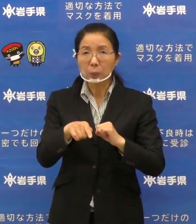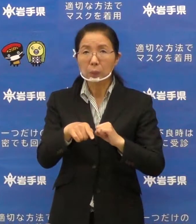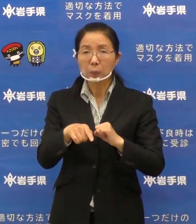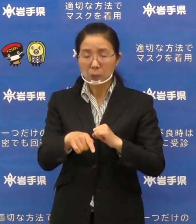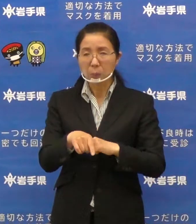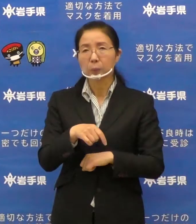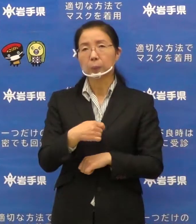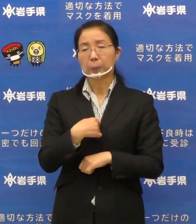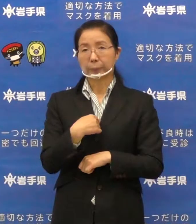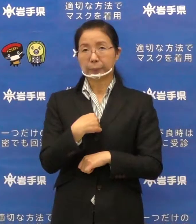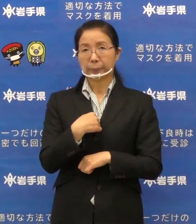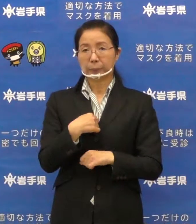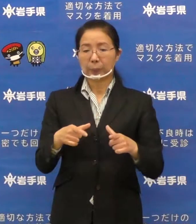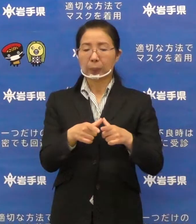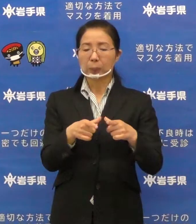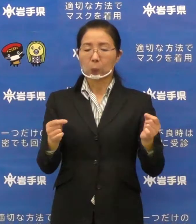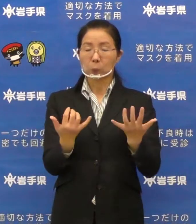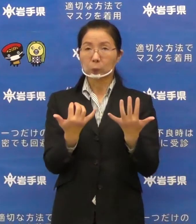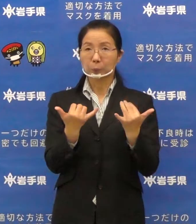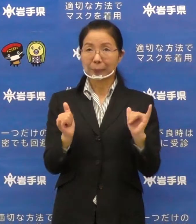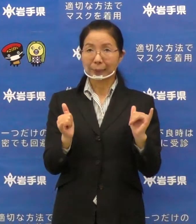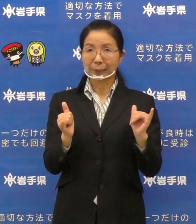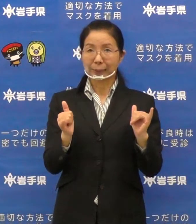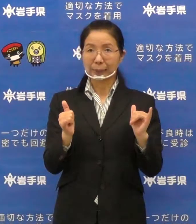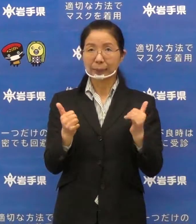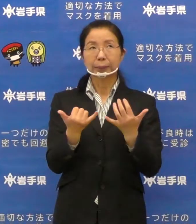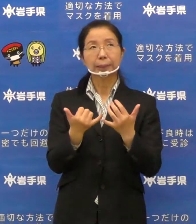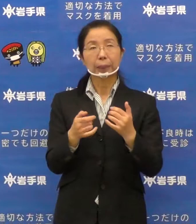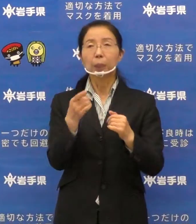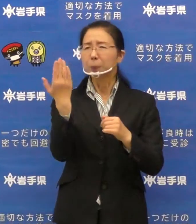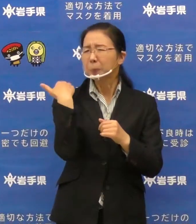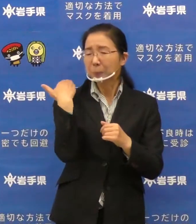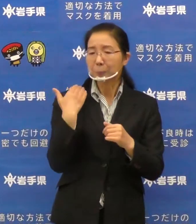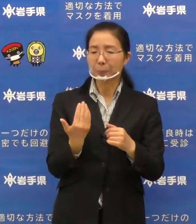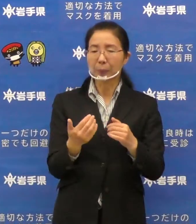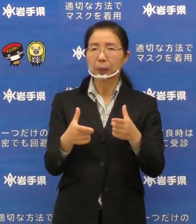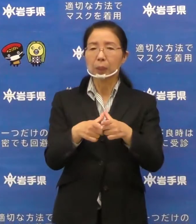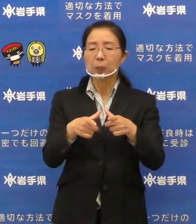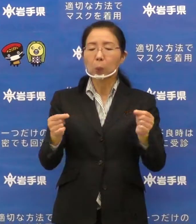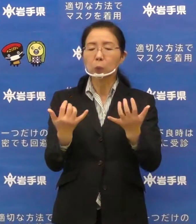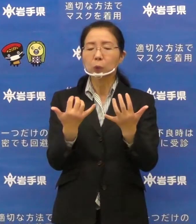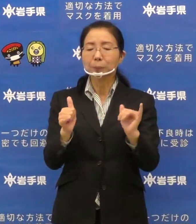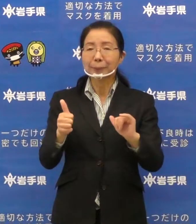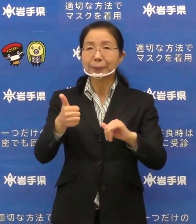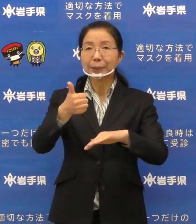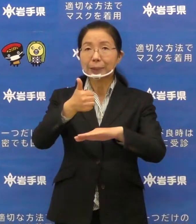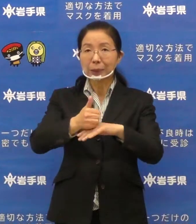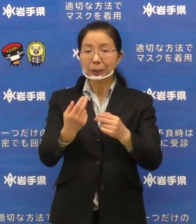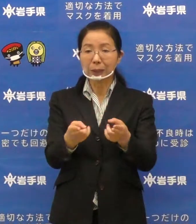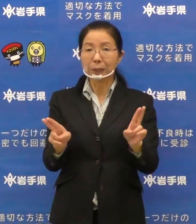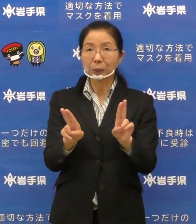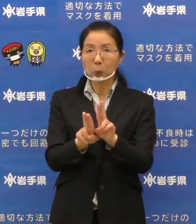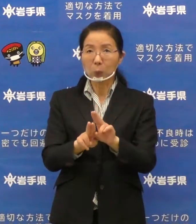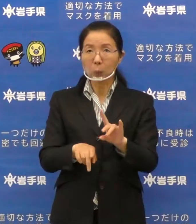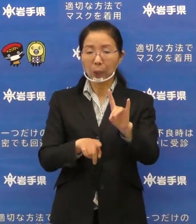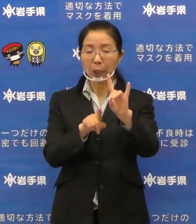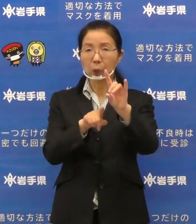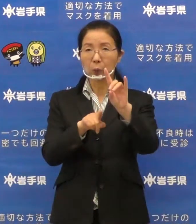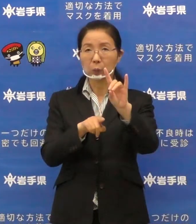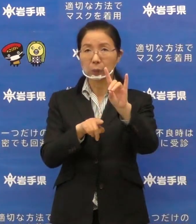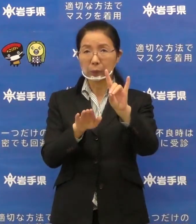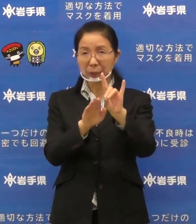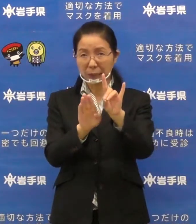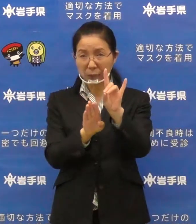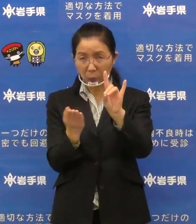は国民民主党、当時の国民民主党を基軸とし、国民民主